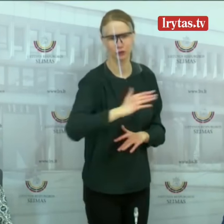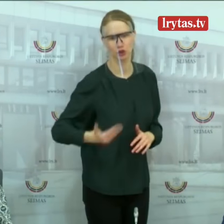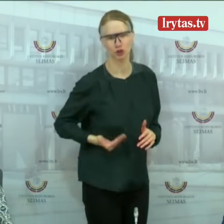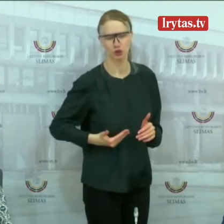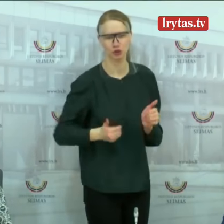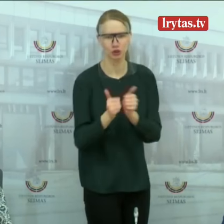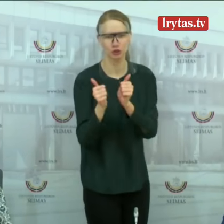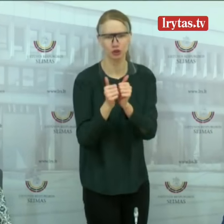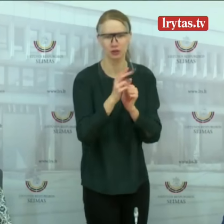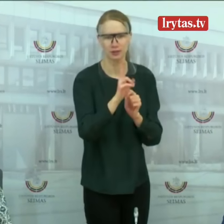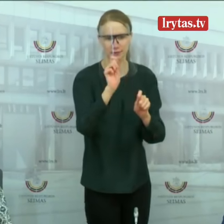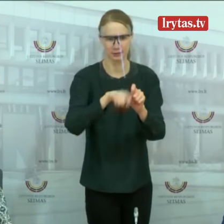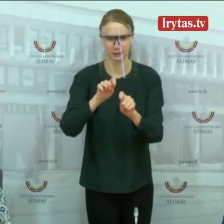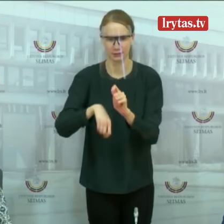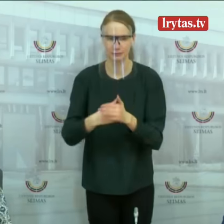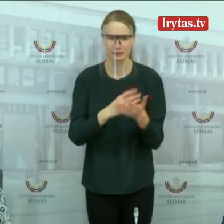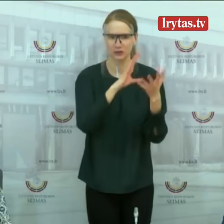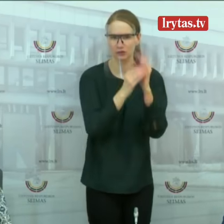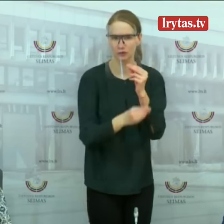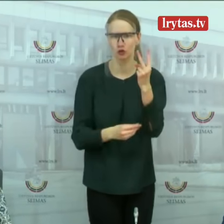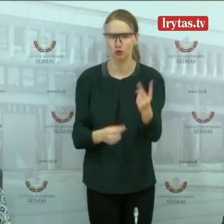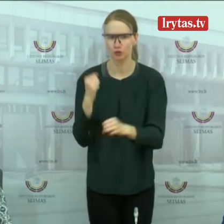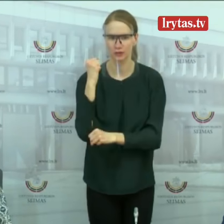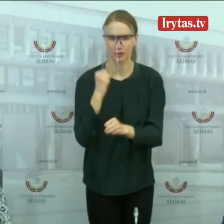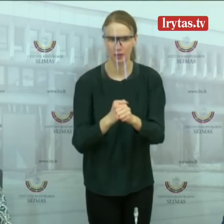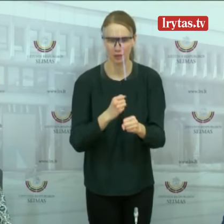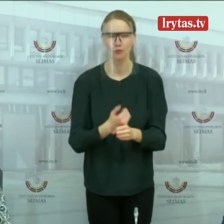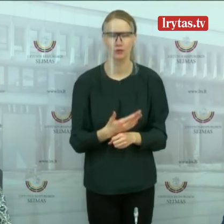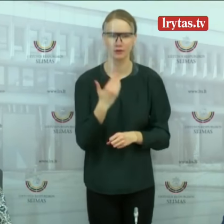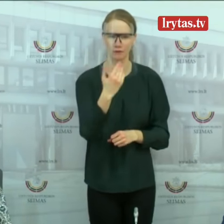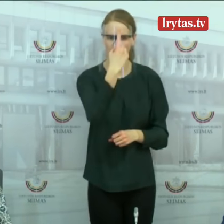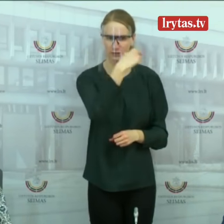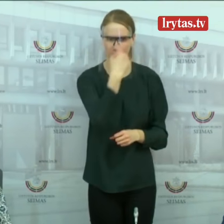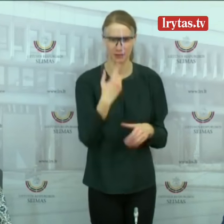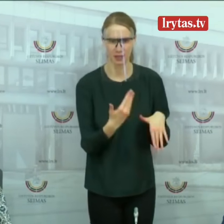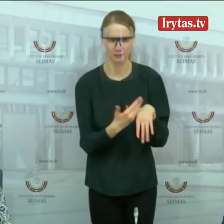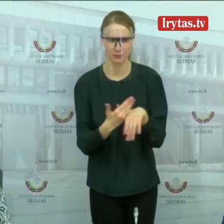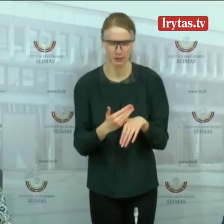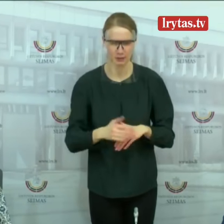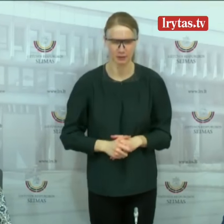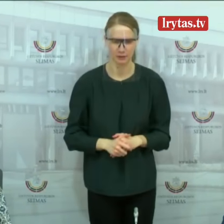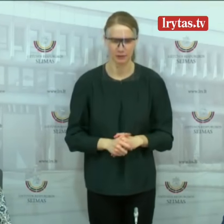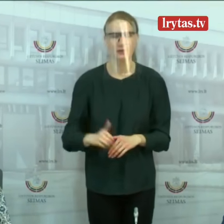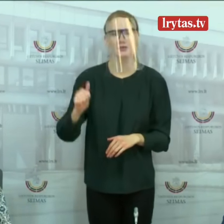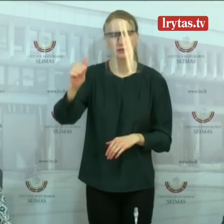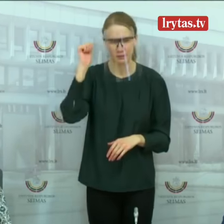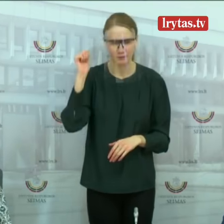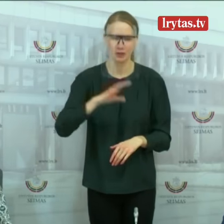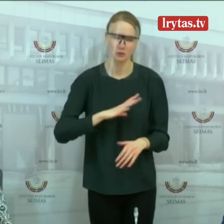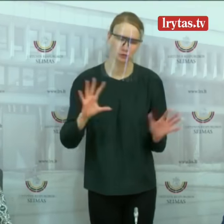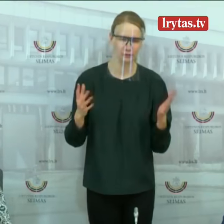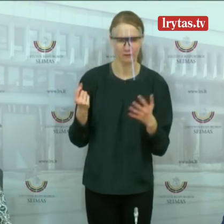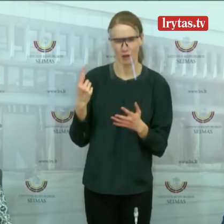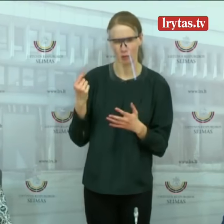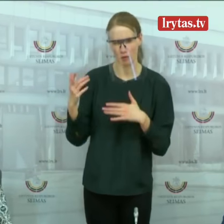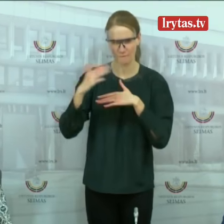Iš viso yra susirgę du darbuotojai, slaugytojo padėjėjai, ir taip pat vakar apie 11 val. Vakaro